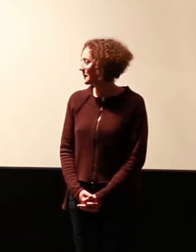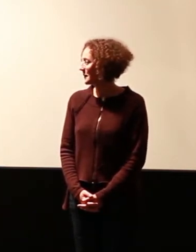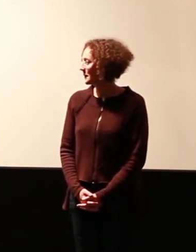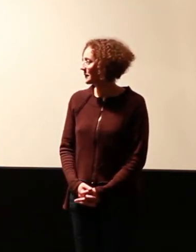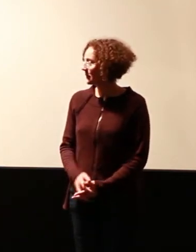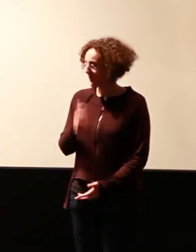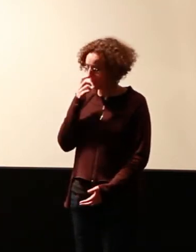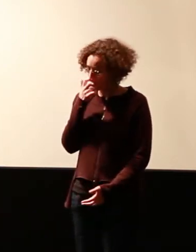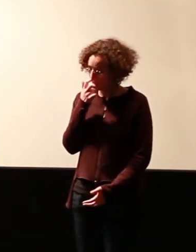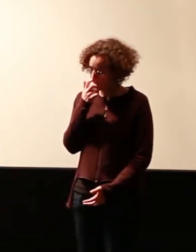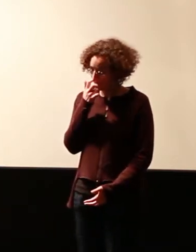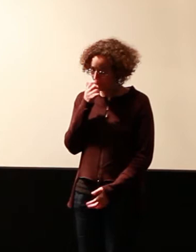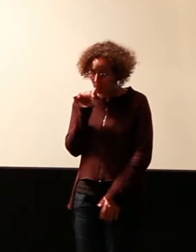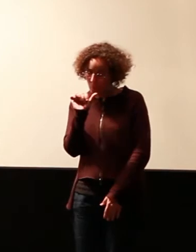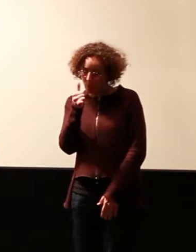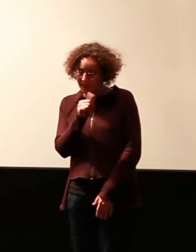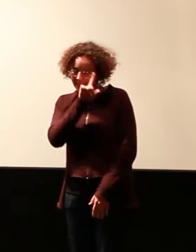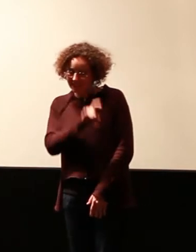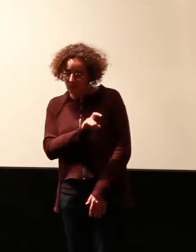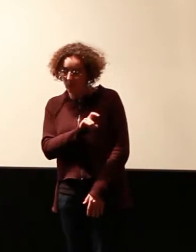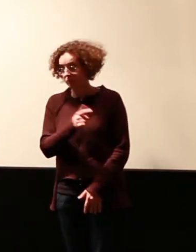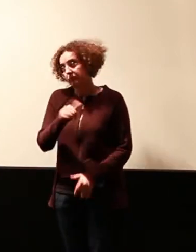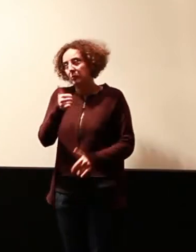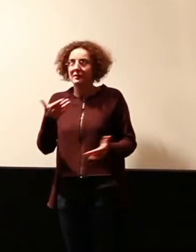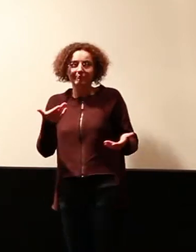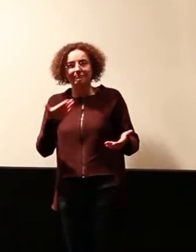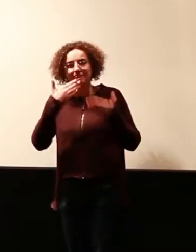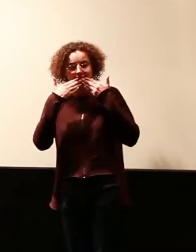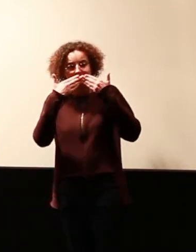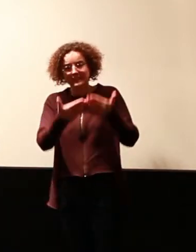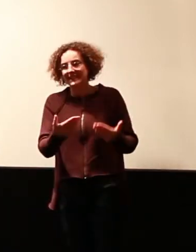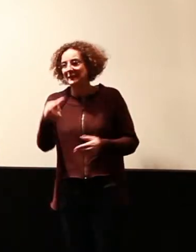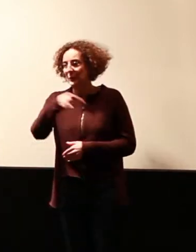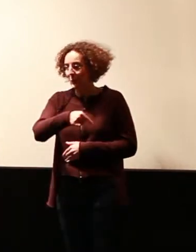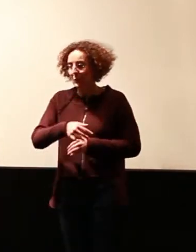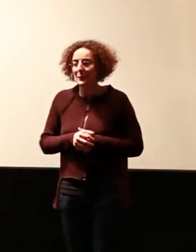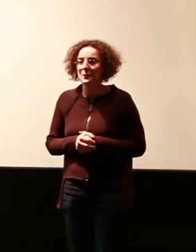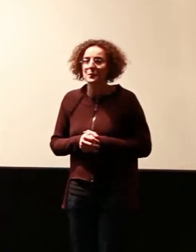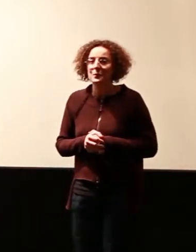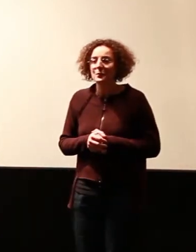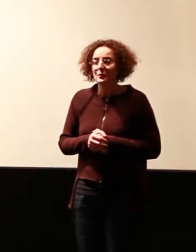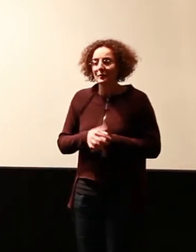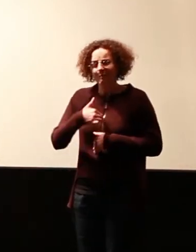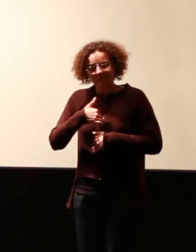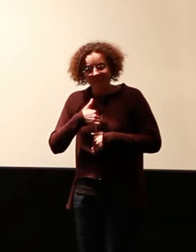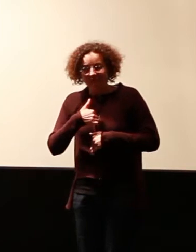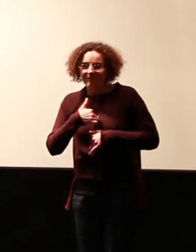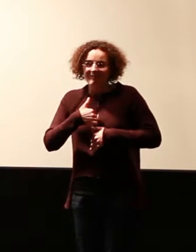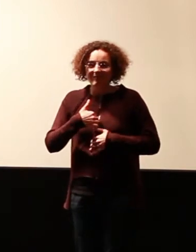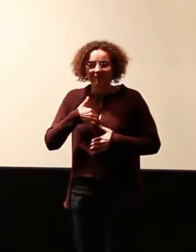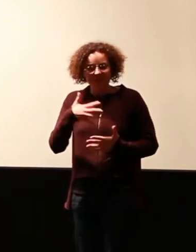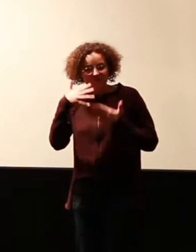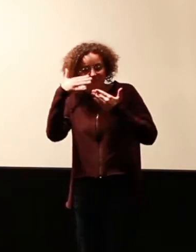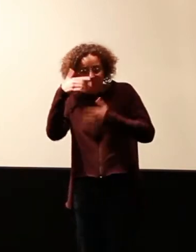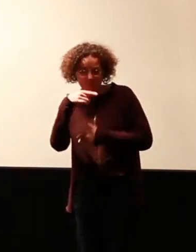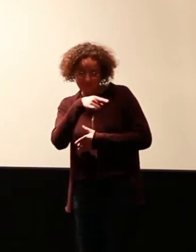Tout d'abord, Jackie, déjà un grand merci d'être venu. Je voulais que tu nous expliques comment ça s'est passé justement